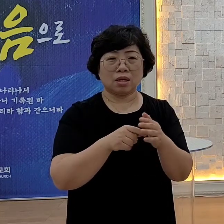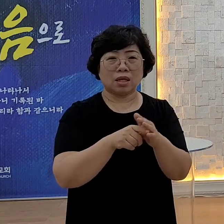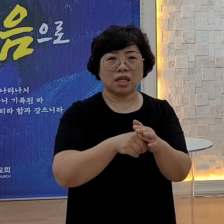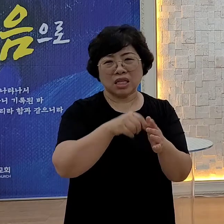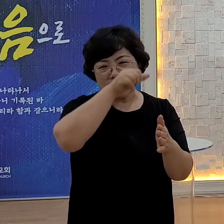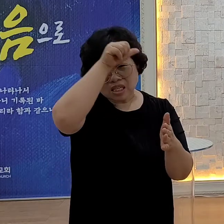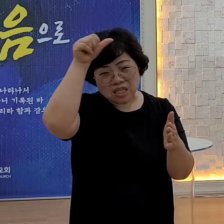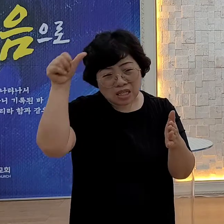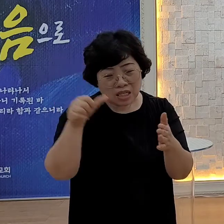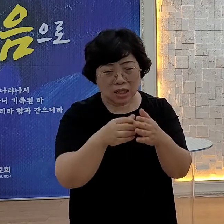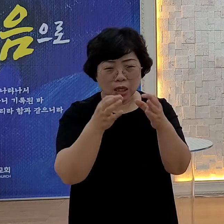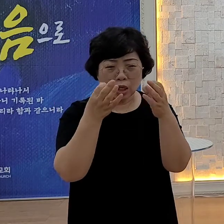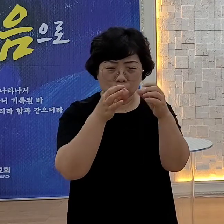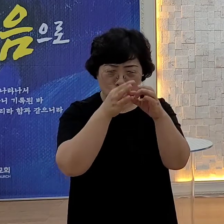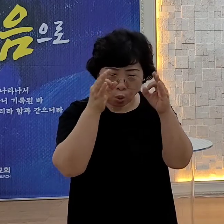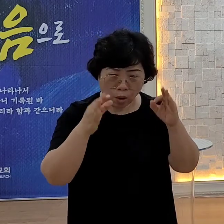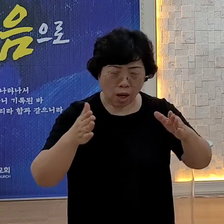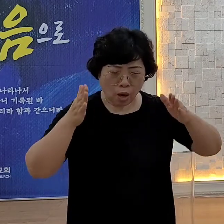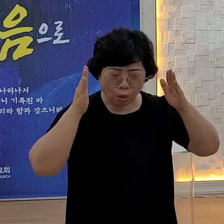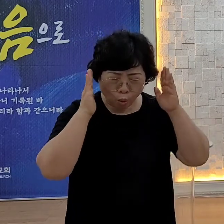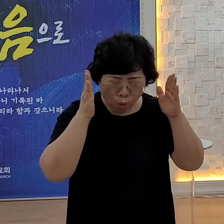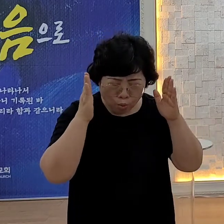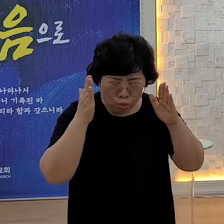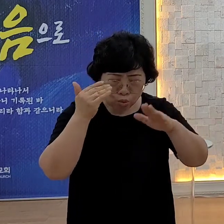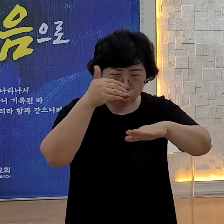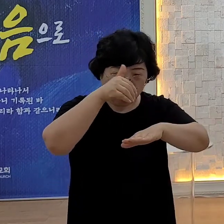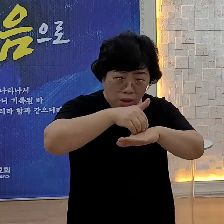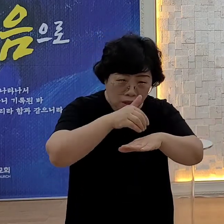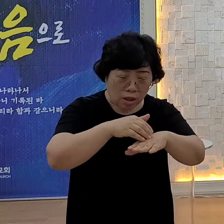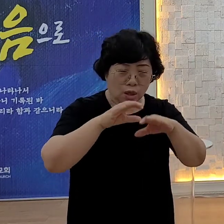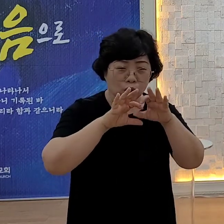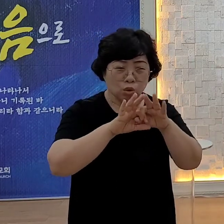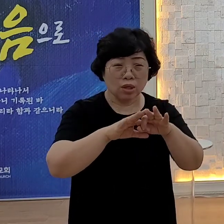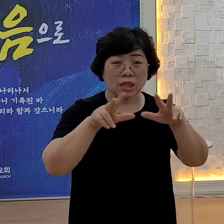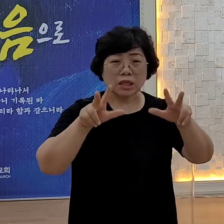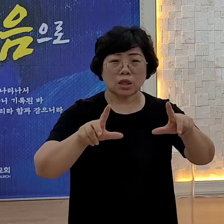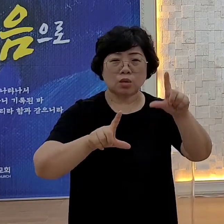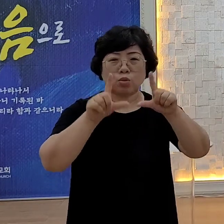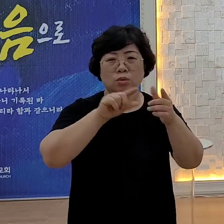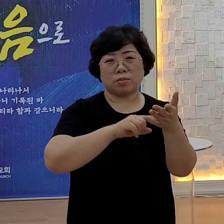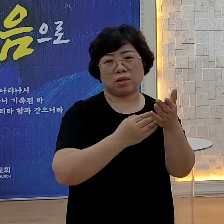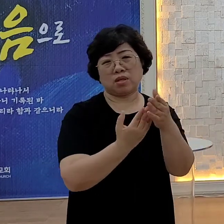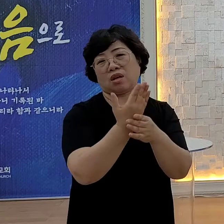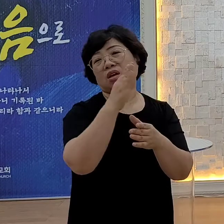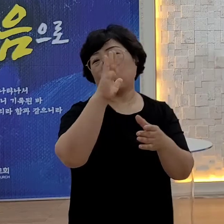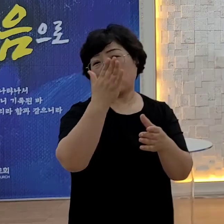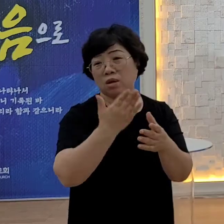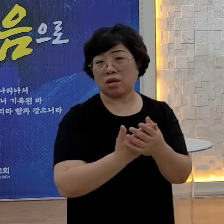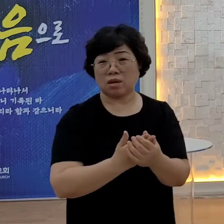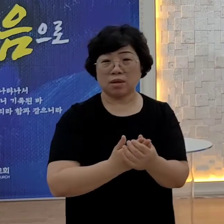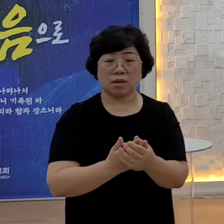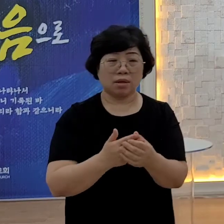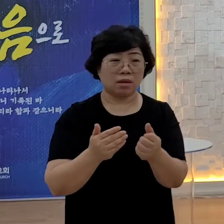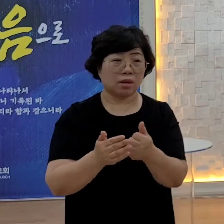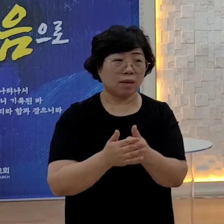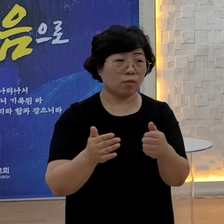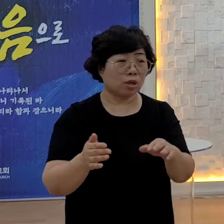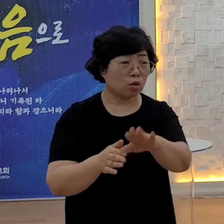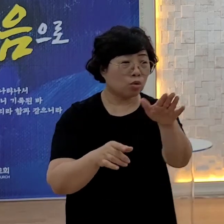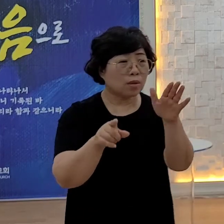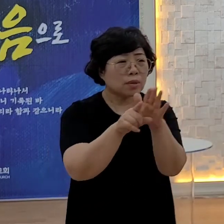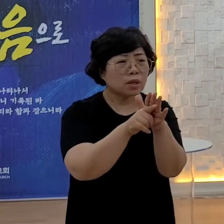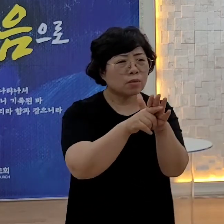학습을 통해서 연단의 과정을 통해서 우리가 오늘 여기까지 왔다라는 이 사실. 그래서 우리의 믿음이 여러분 자라는